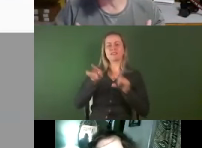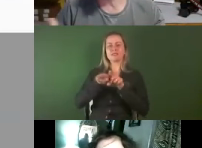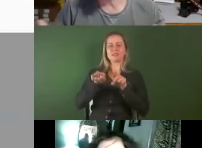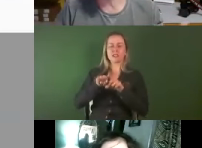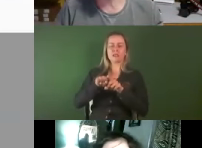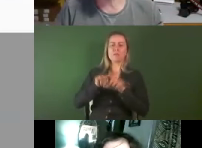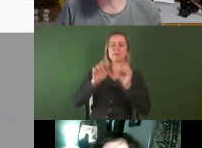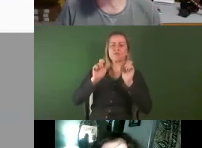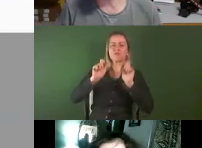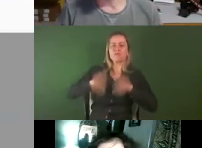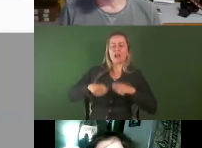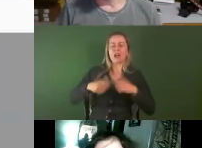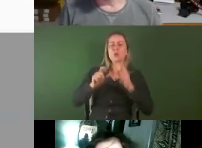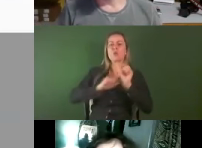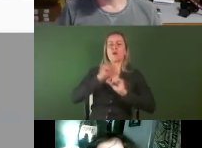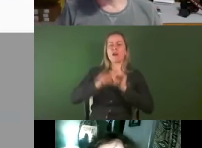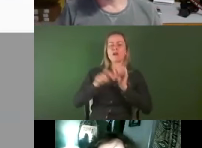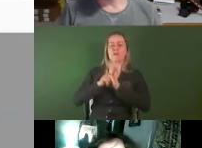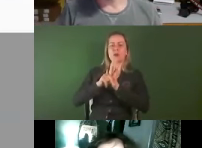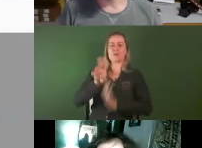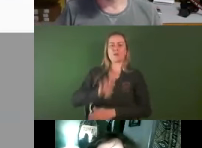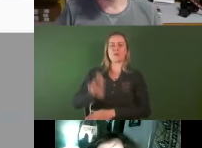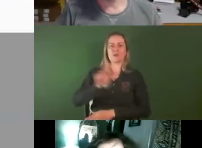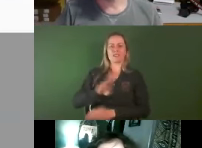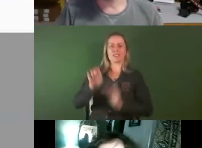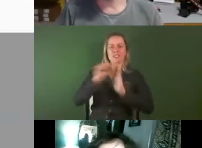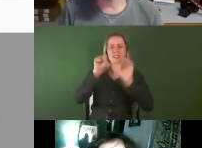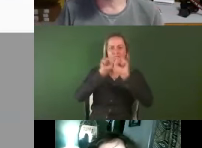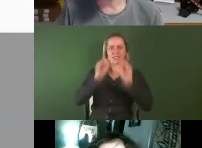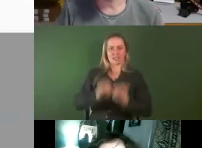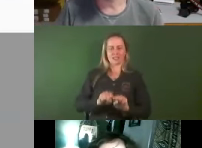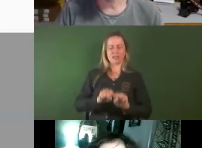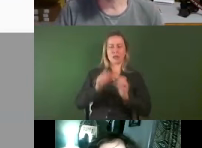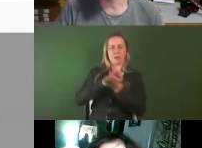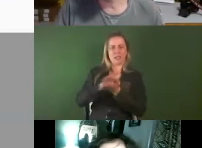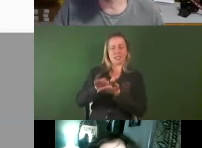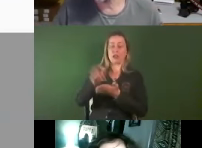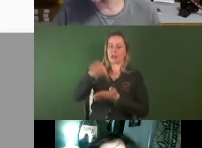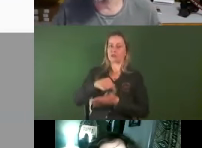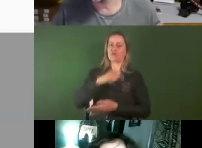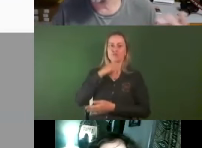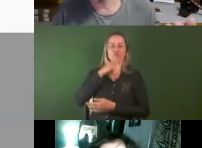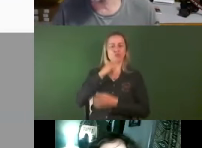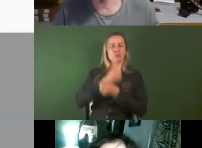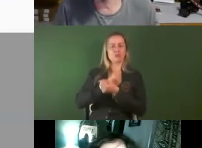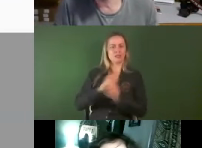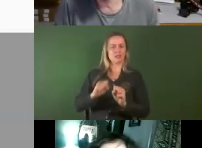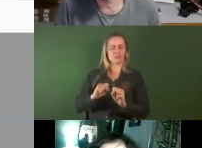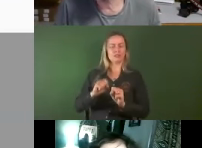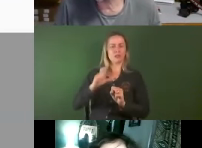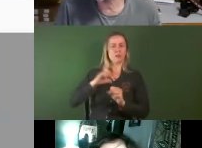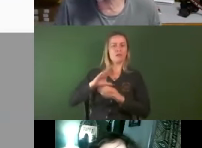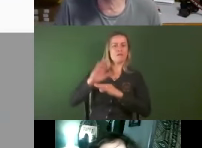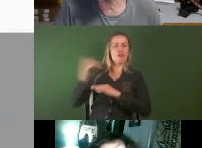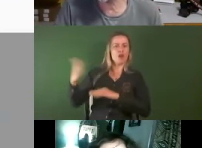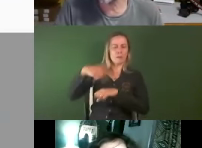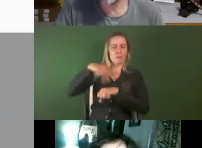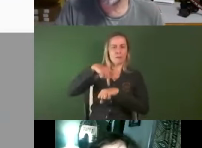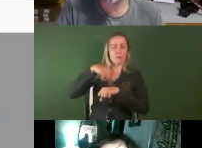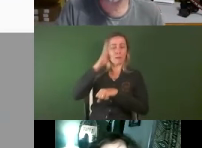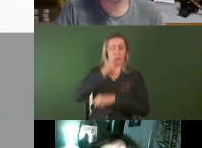permite certos abusos no sistema de impressão que a gente não consegue ter no Brasil e fora do Brasil, porque a gente não tem papéis